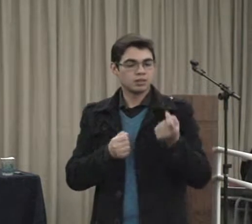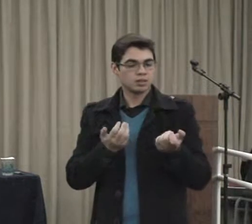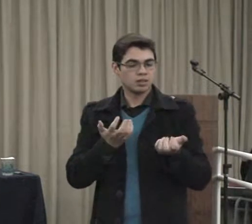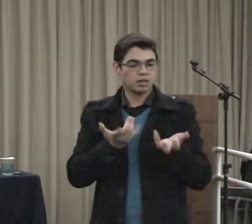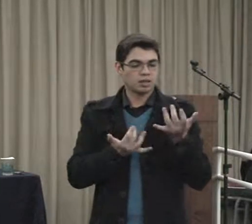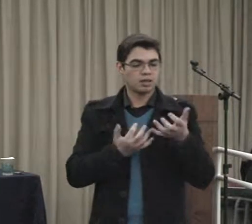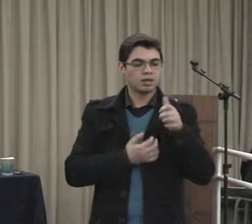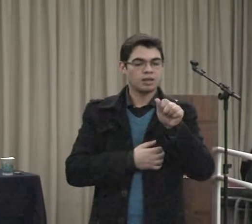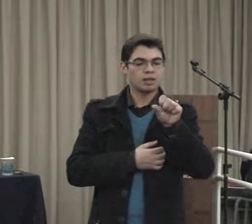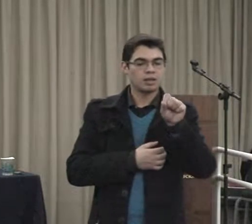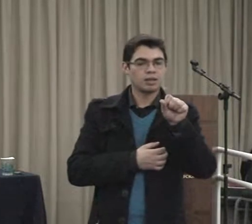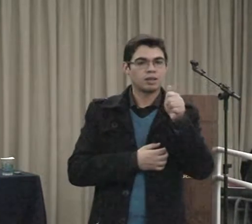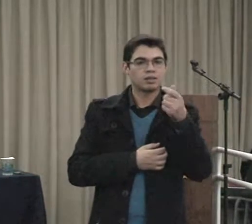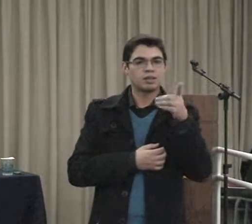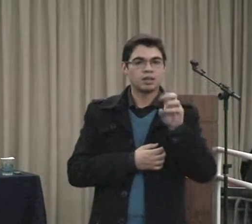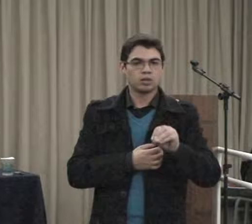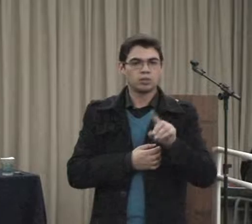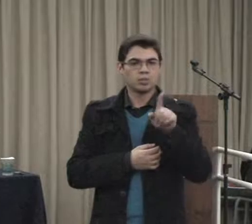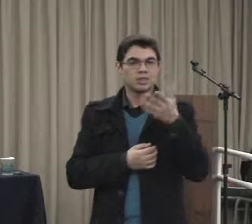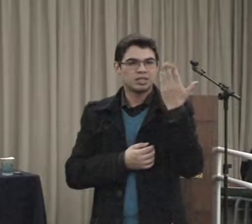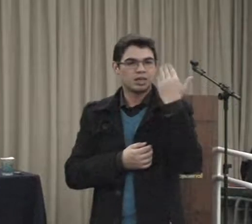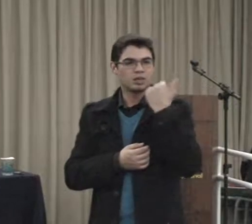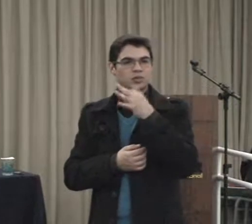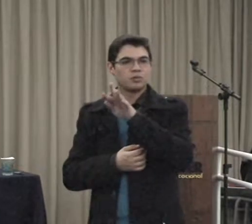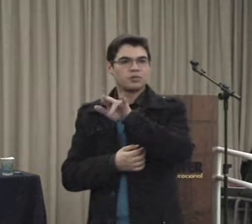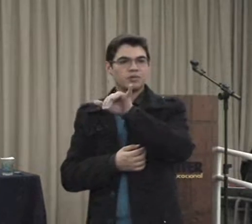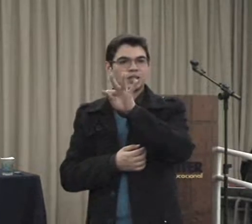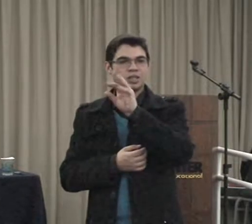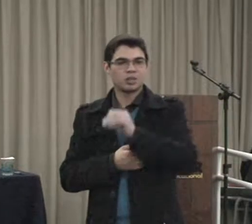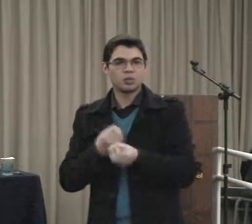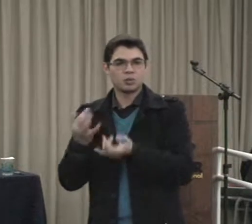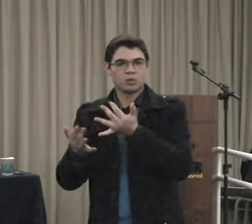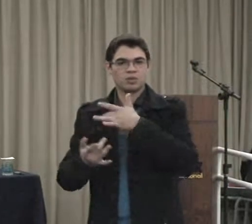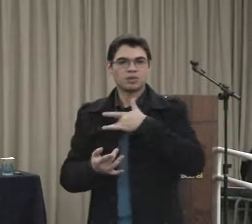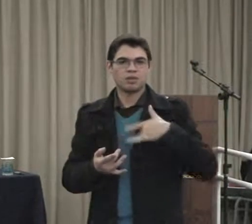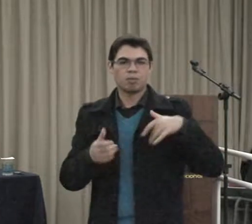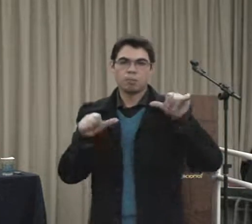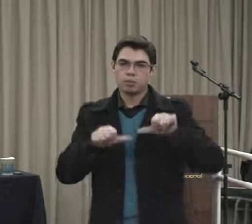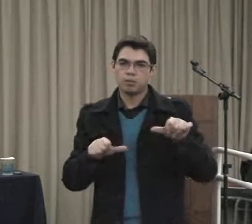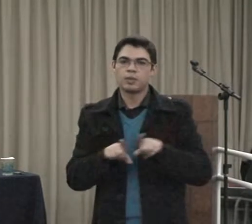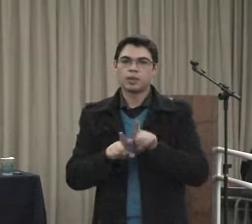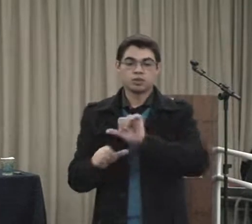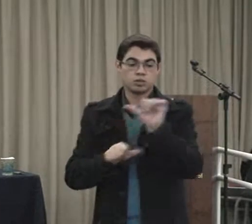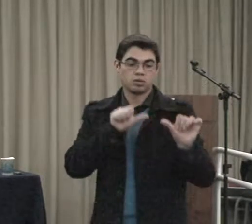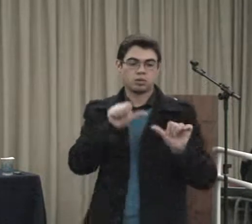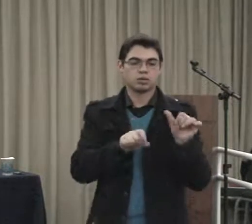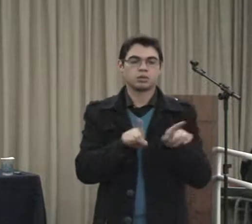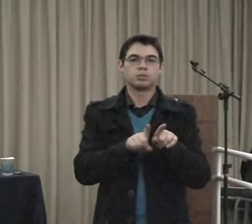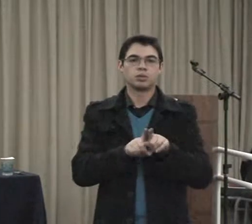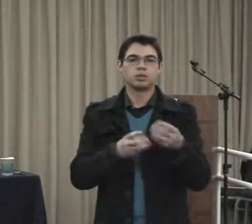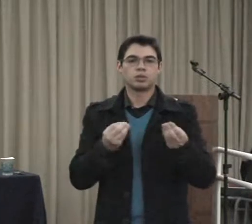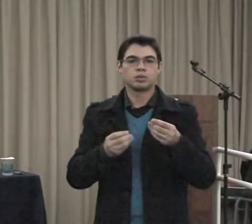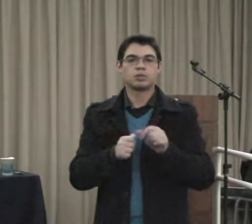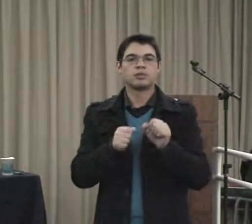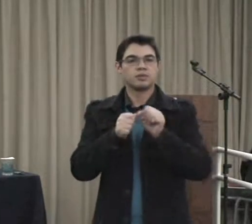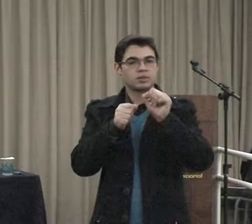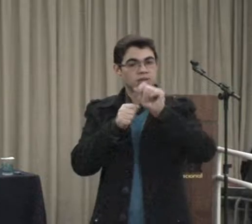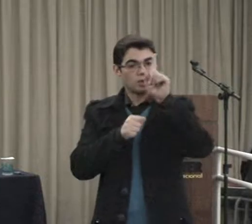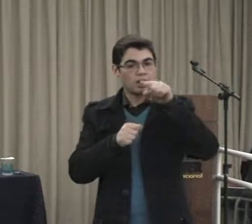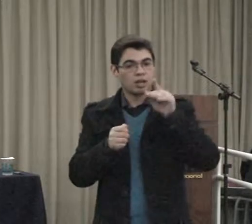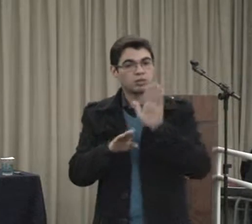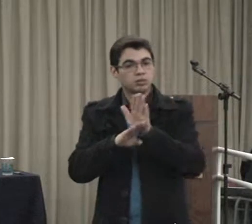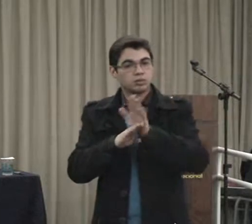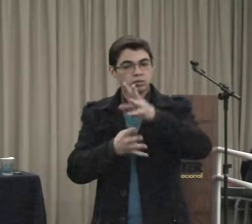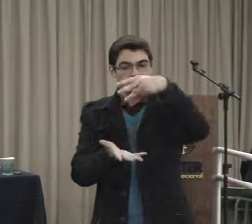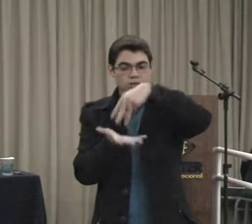assados, não mais fritos. Cuidando o quê? Da saúde pública. Começaram a gerar o quê?